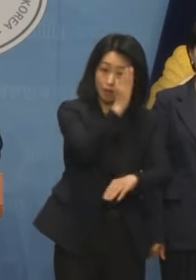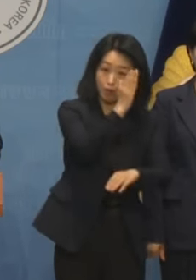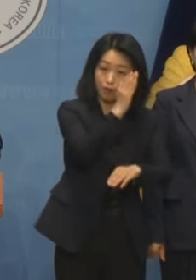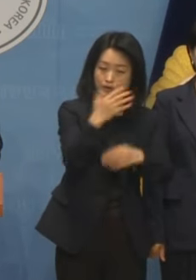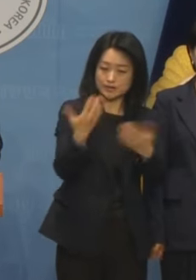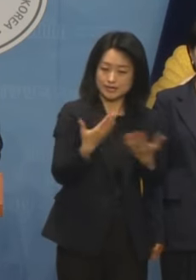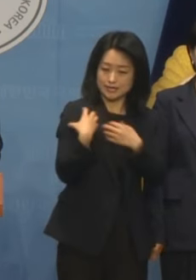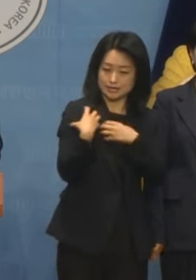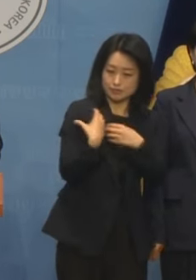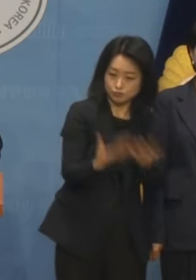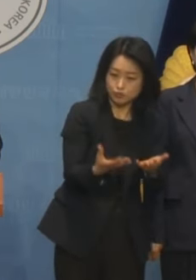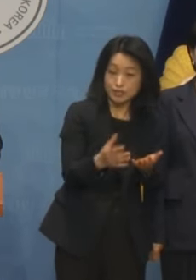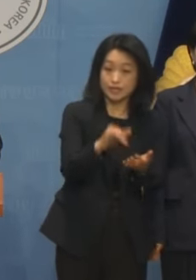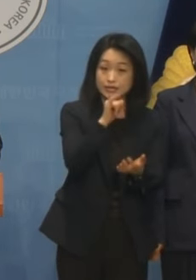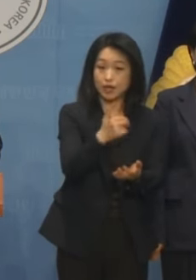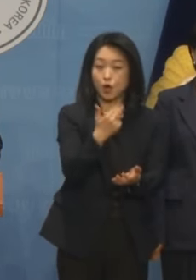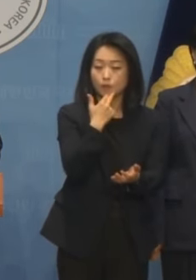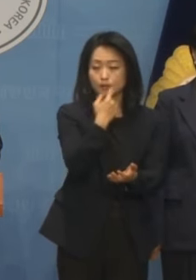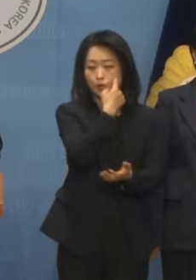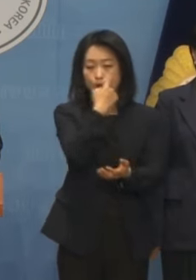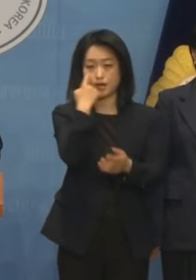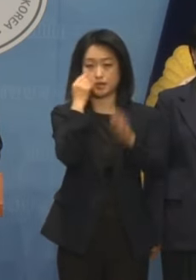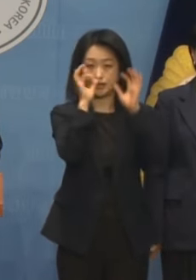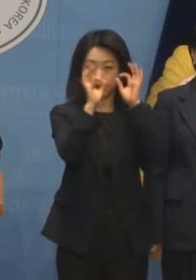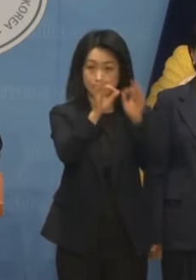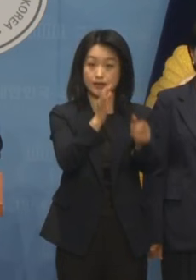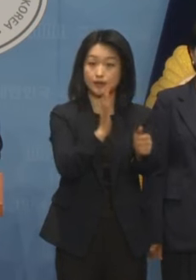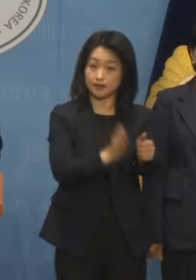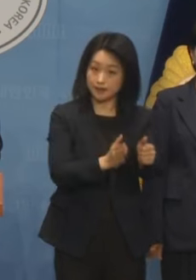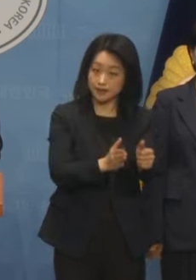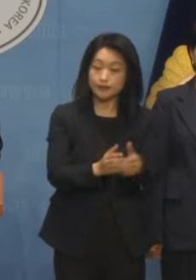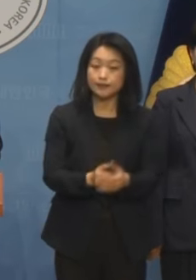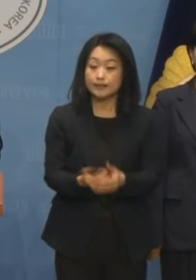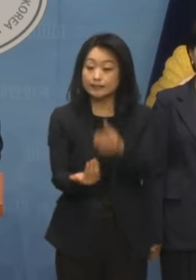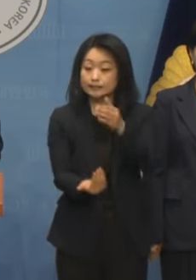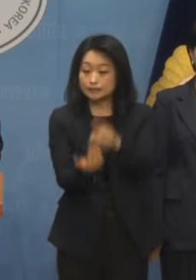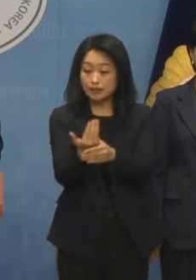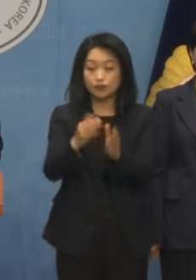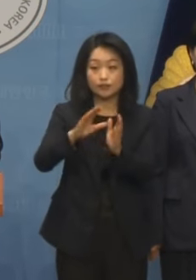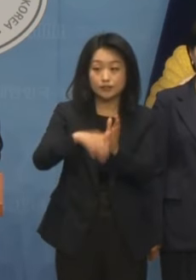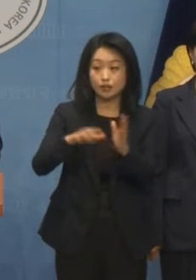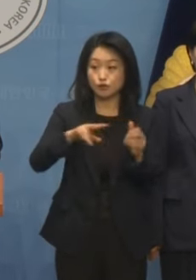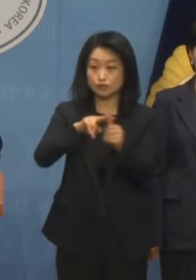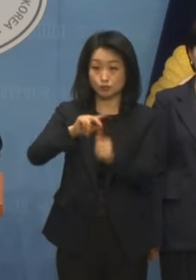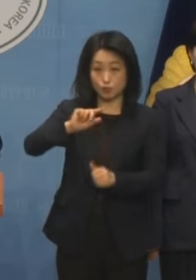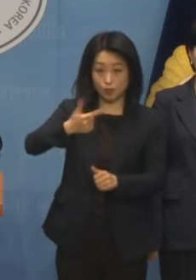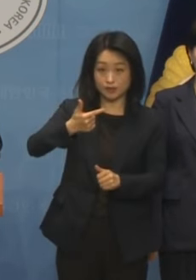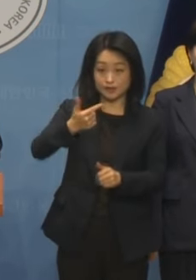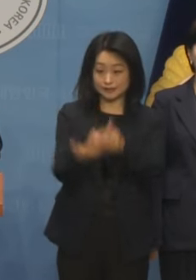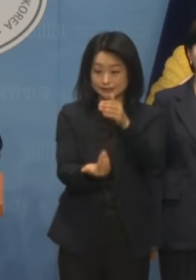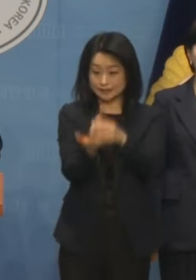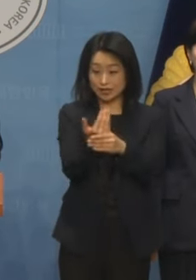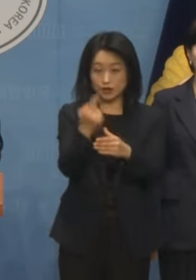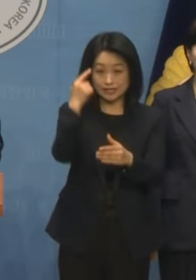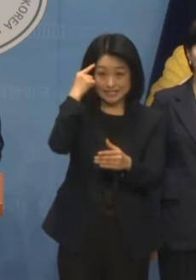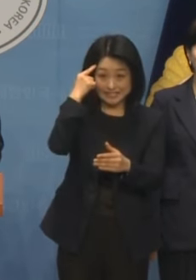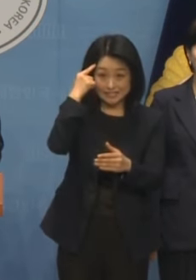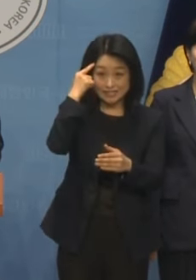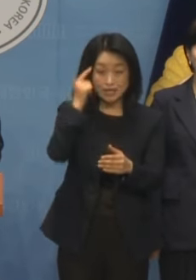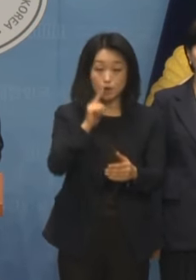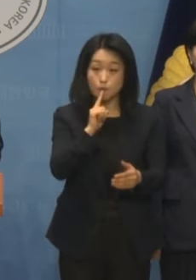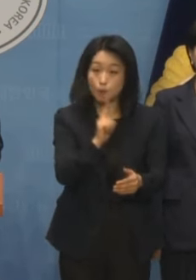직무유기 여부를 철저히 확인할 필요가 있습니다. 사건 당일 국정원의 사건 인지,